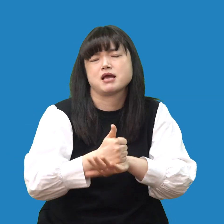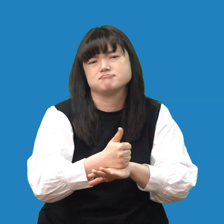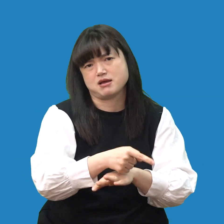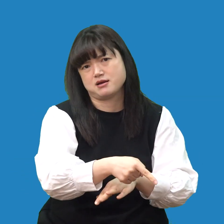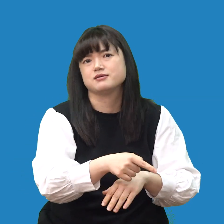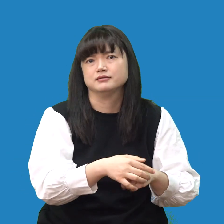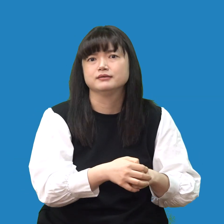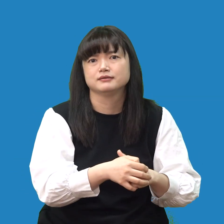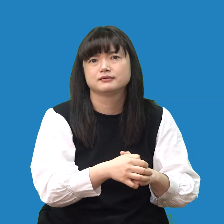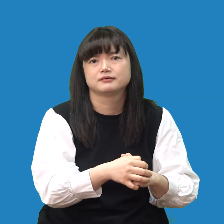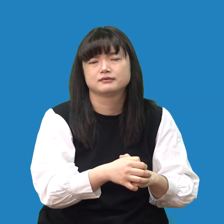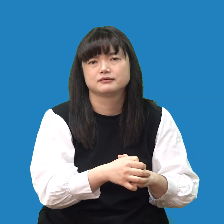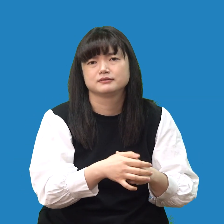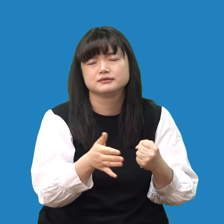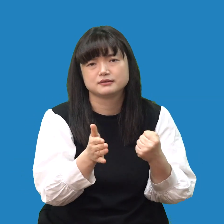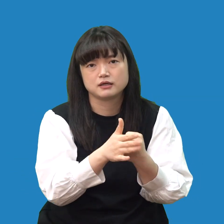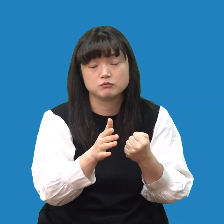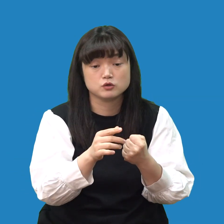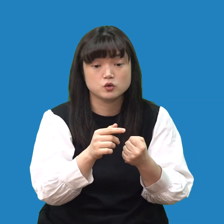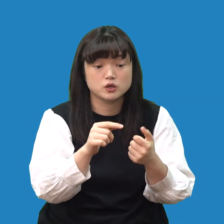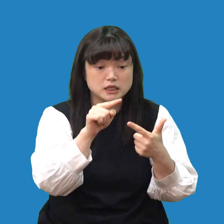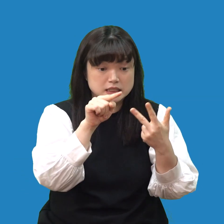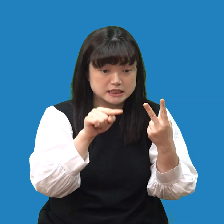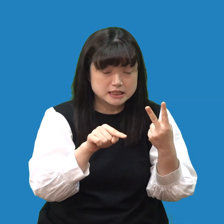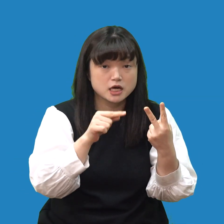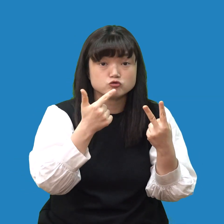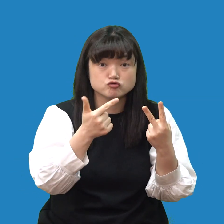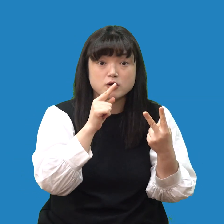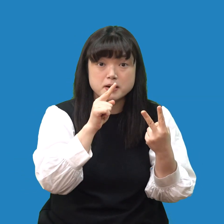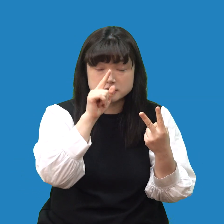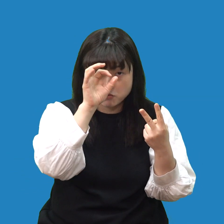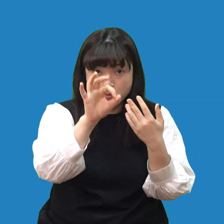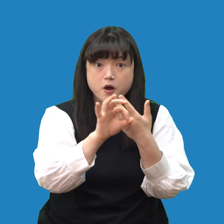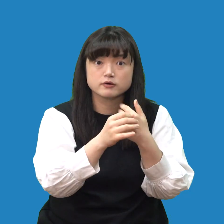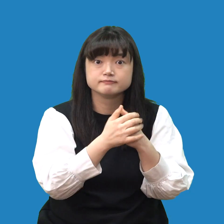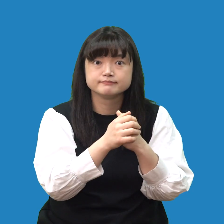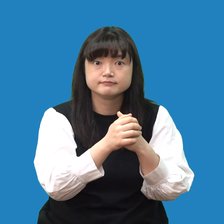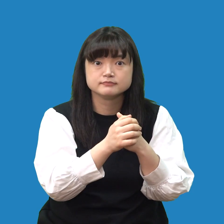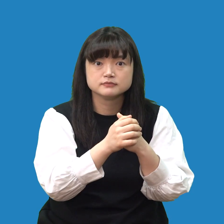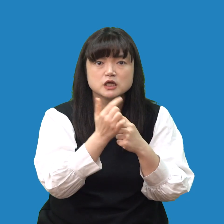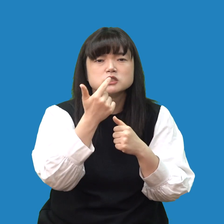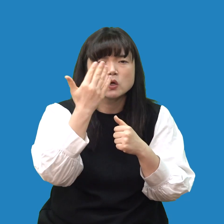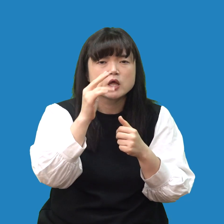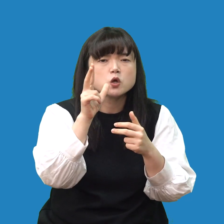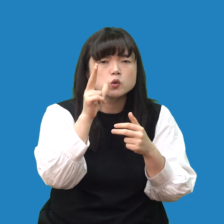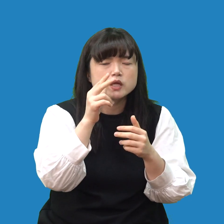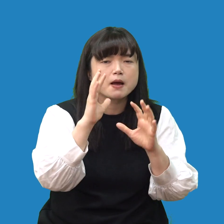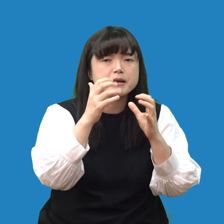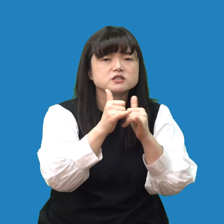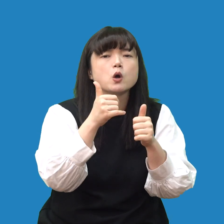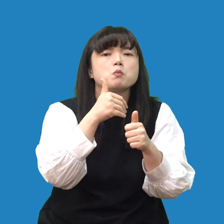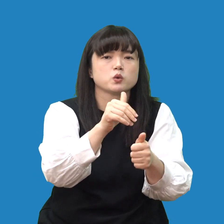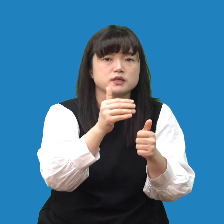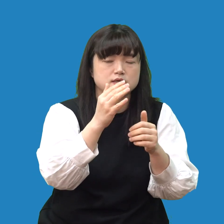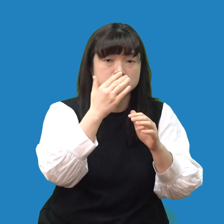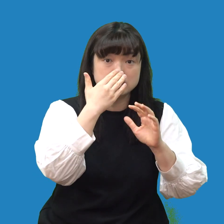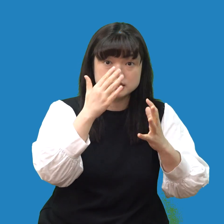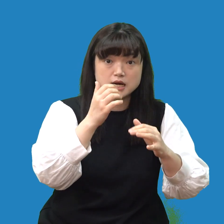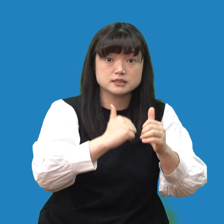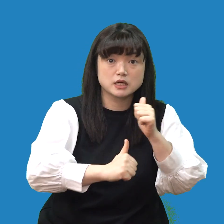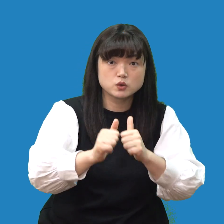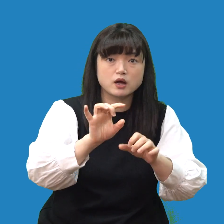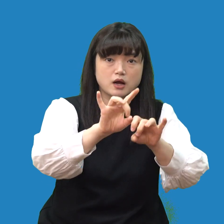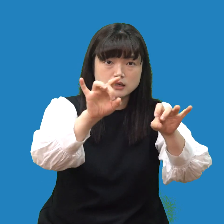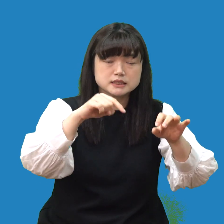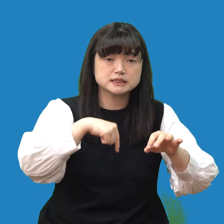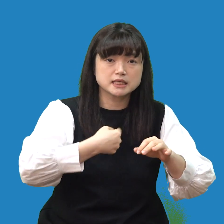때문입니다. 오늘 본문 6절 이하를 보면 이렇게 말하죠. 전에 여호수아가 백성을 보내며 이스라엘 자손이